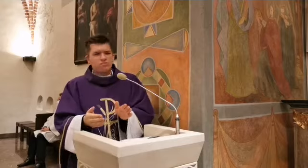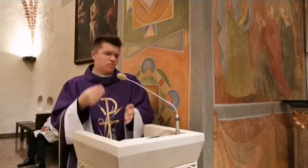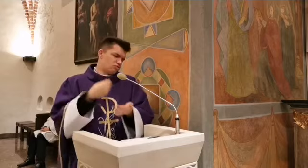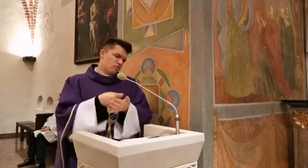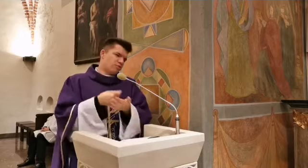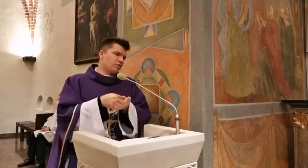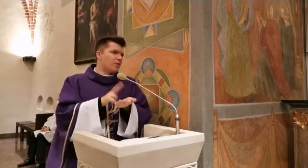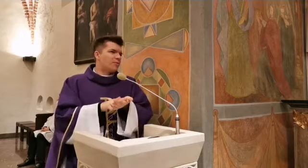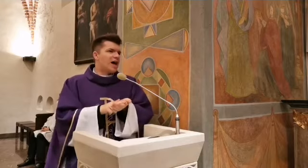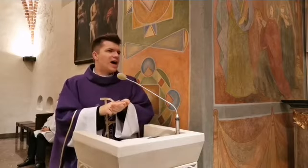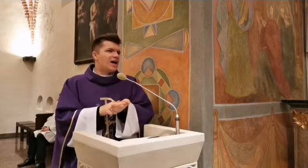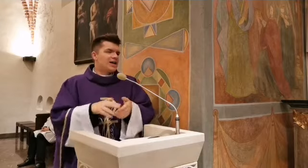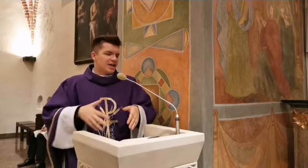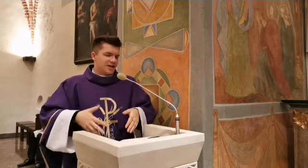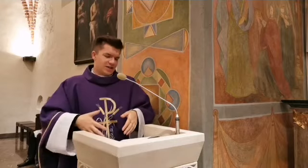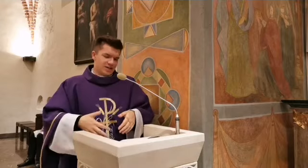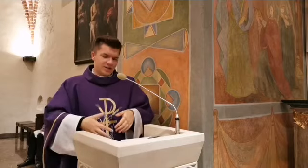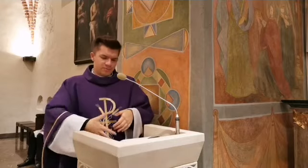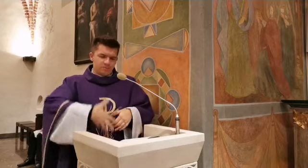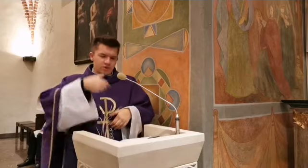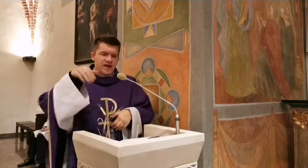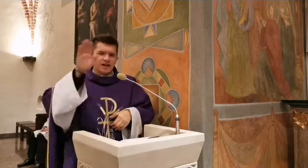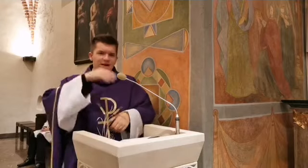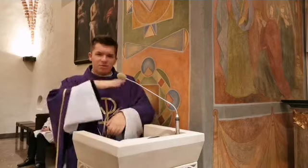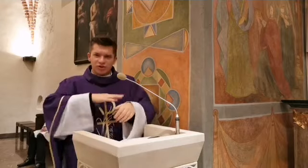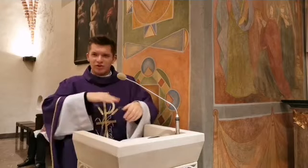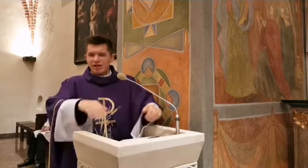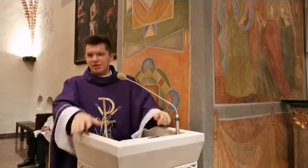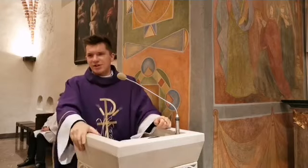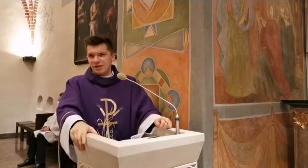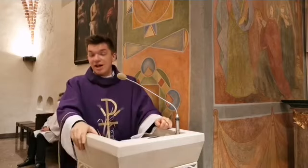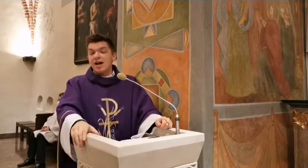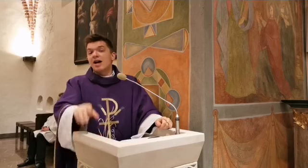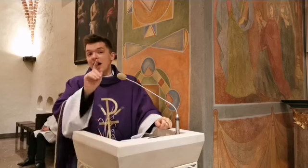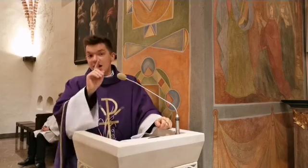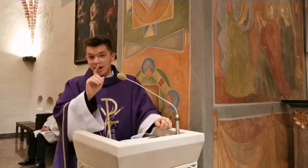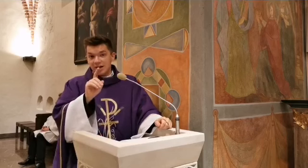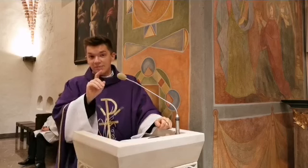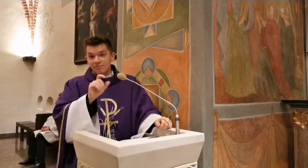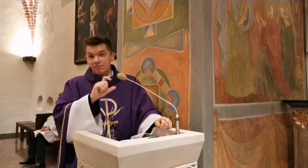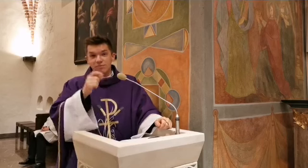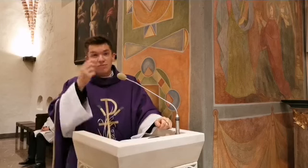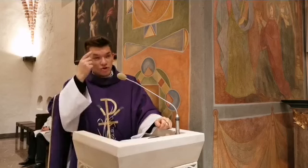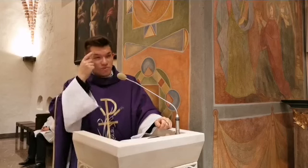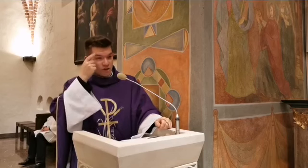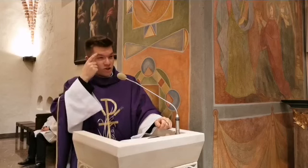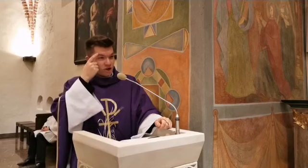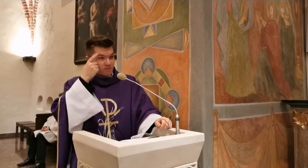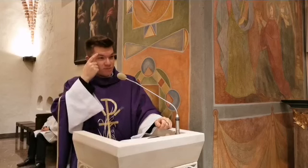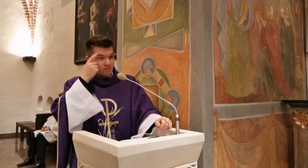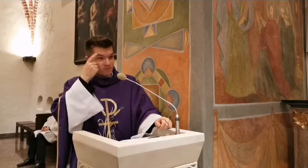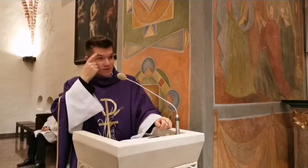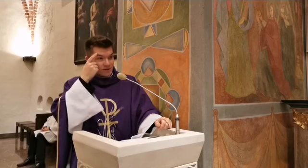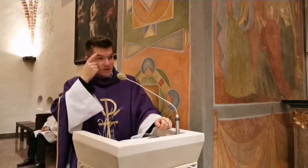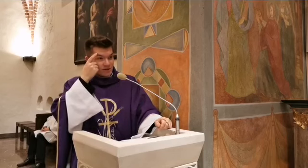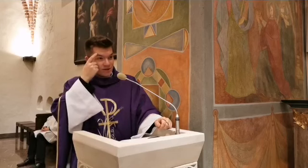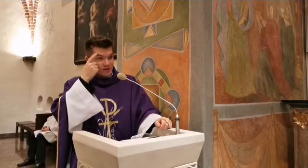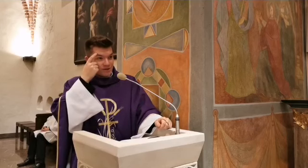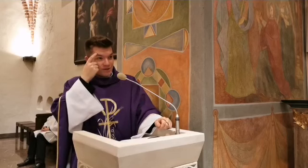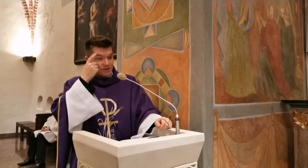Przygotowują, kupują na święta Bożego Narodzenia. Ale czy myślą